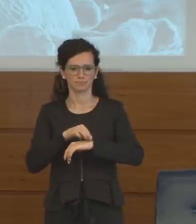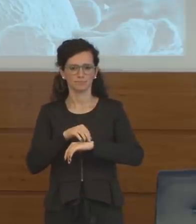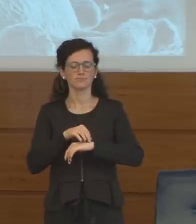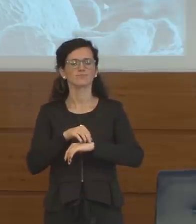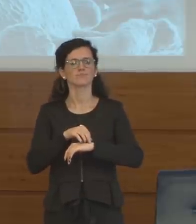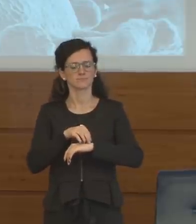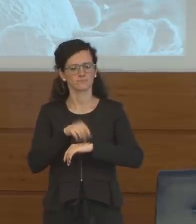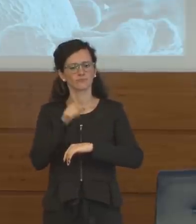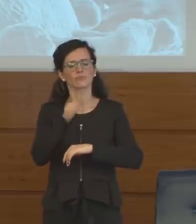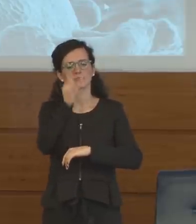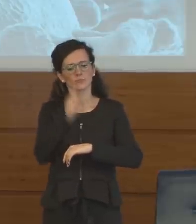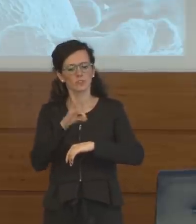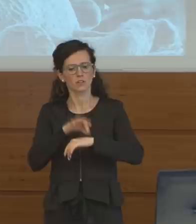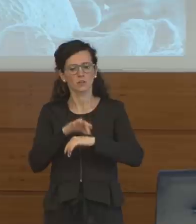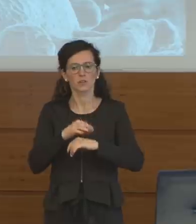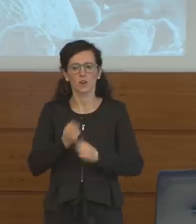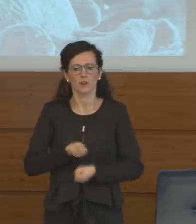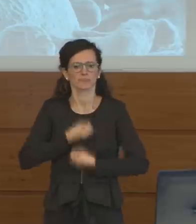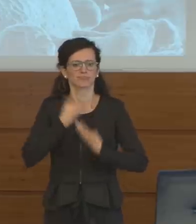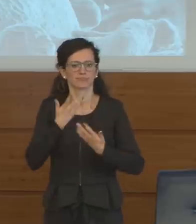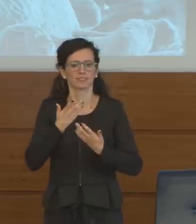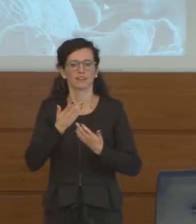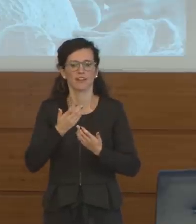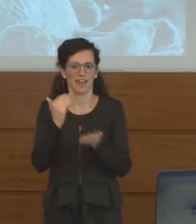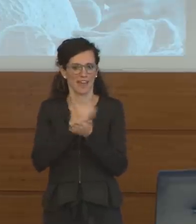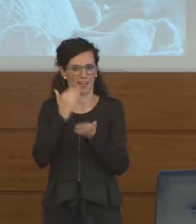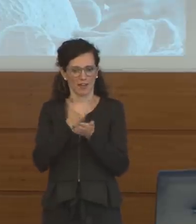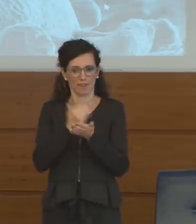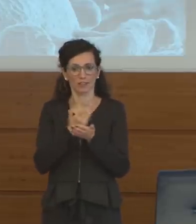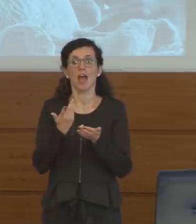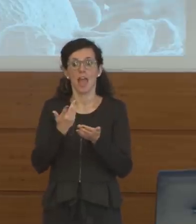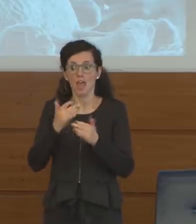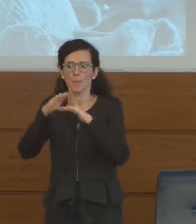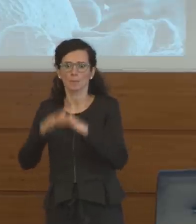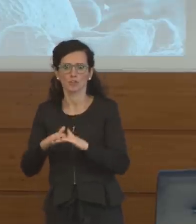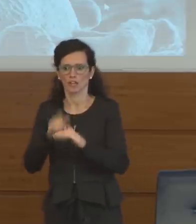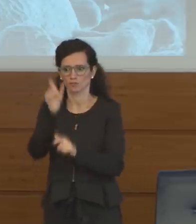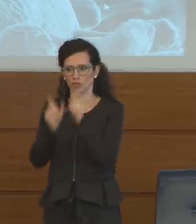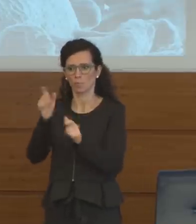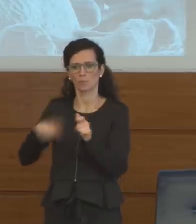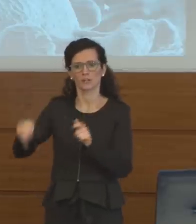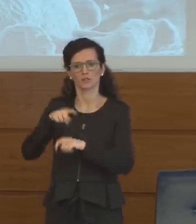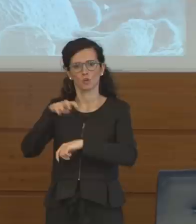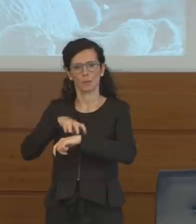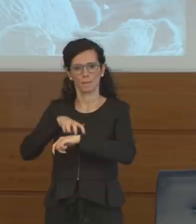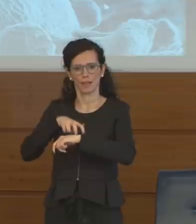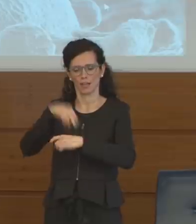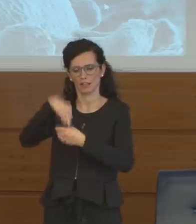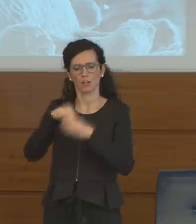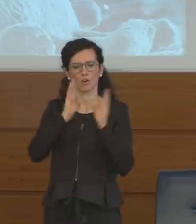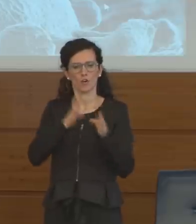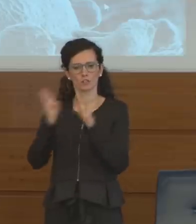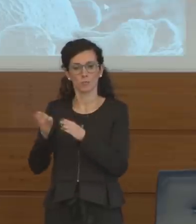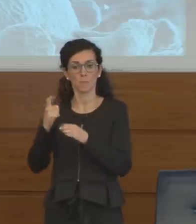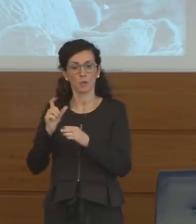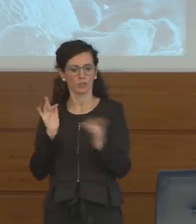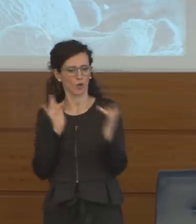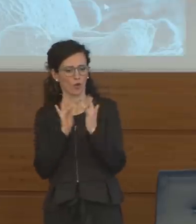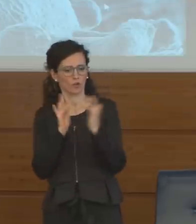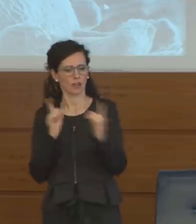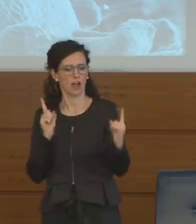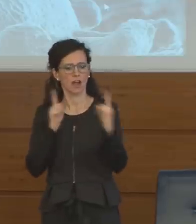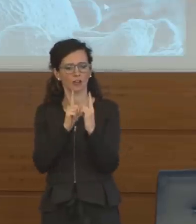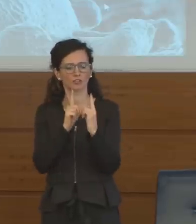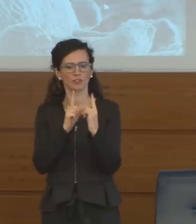loro vociferazione ed evitare, e servono per proteggere il personale sanitario, perché naturalmente essendo a contatto con il malato